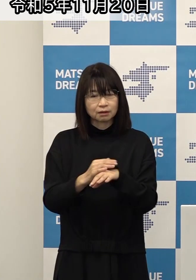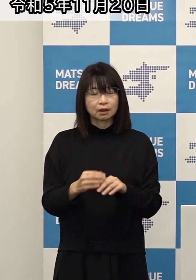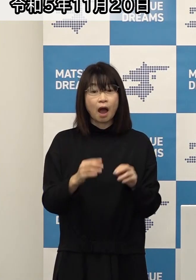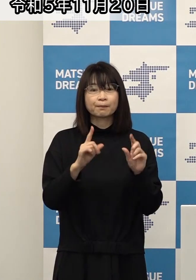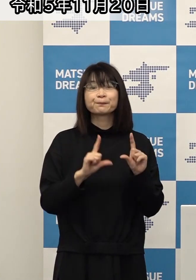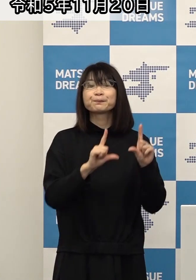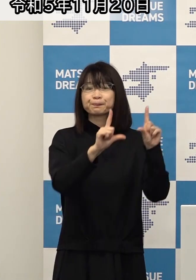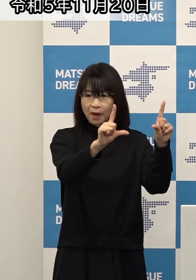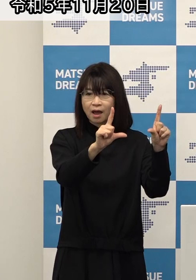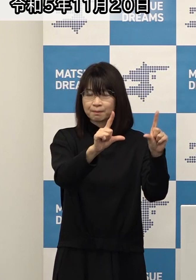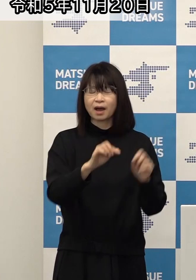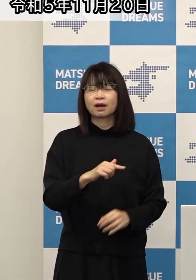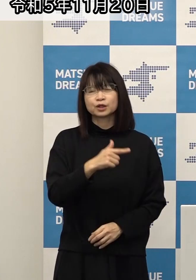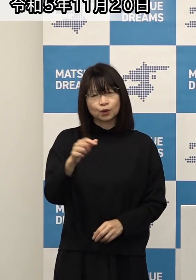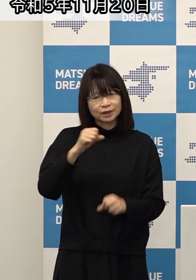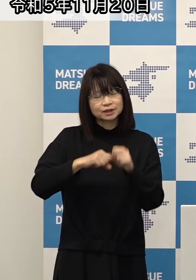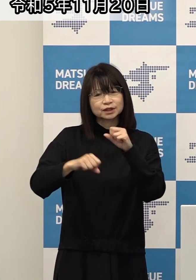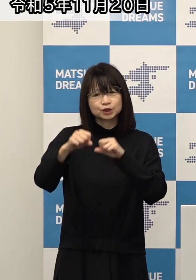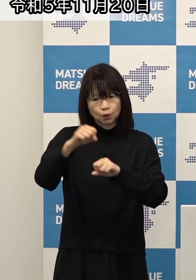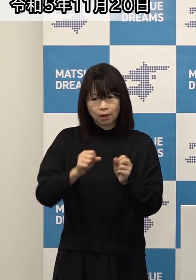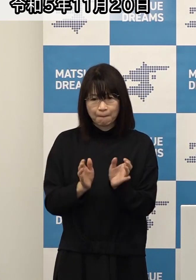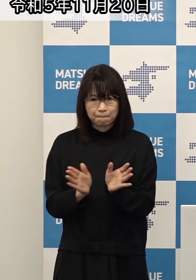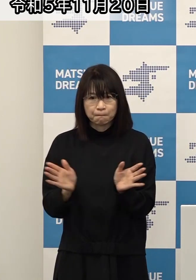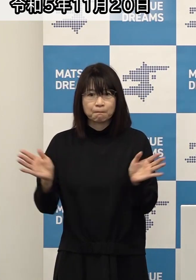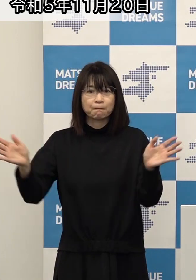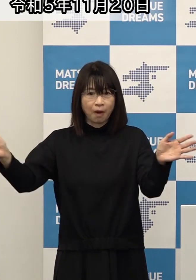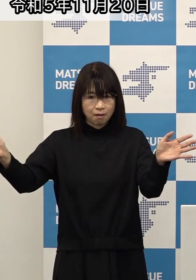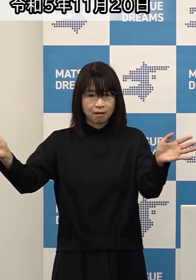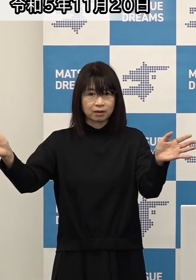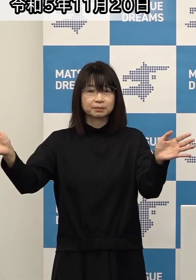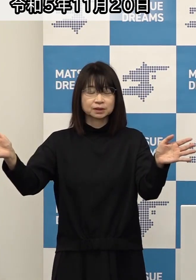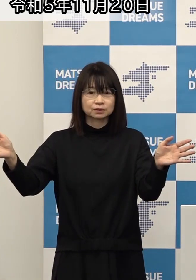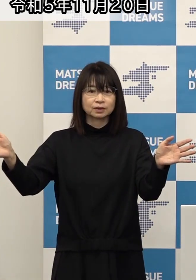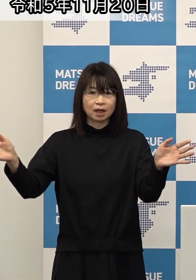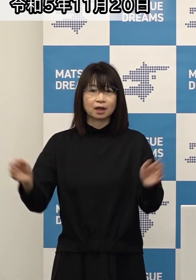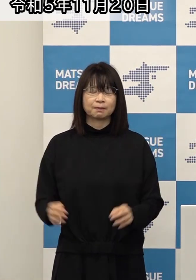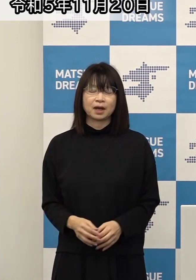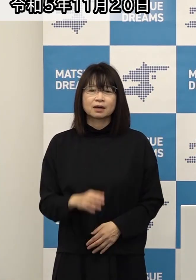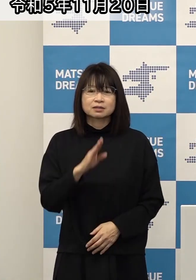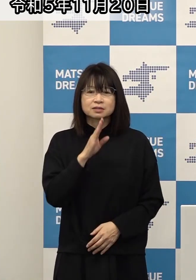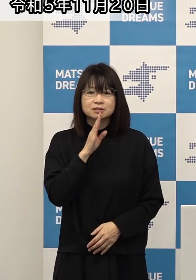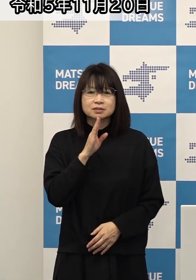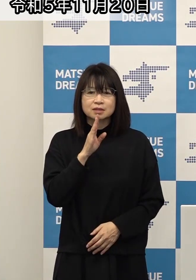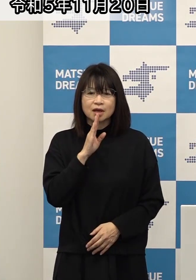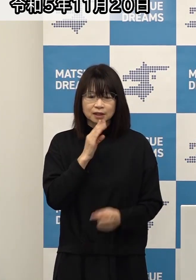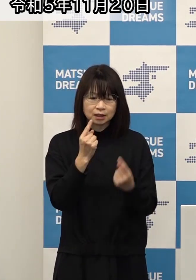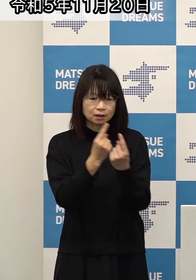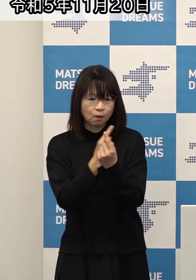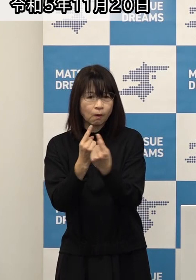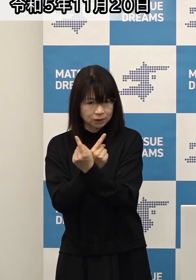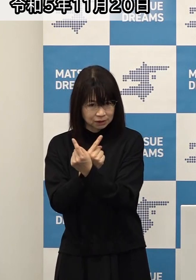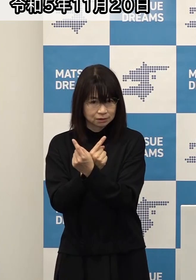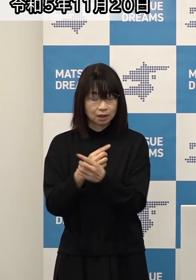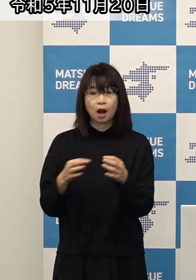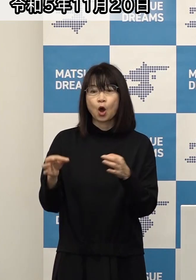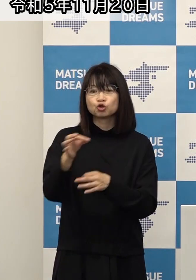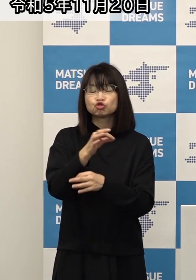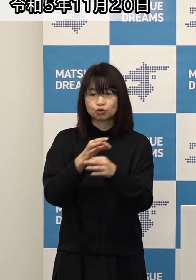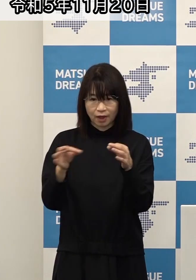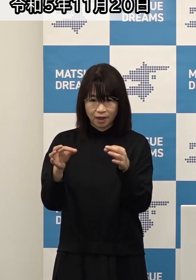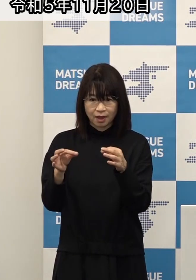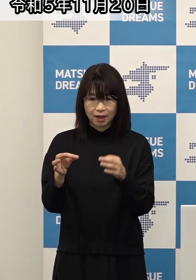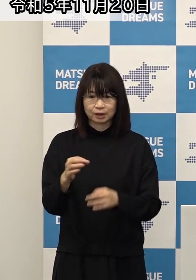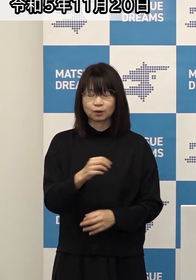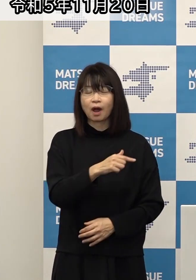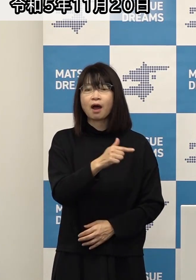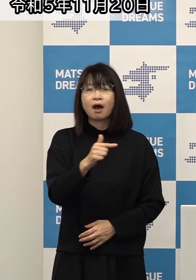にわたりますので、実際のこう改修工事の部分がもちろんあり、そしてまあ運営していく業務がありというと、それぞれこう得